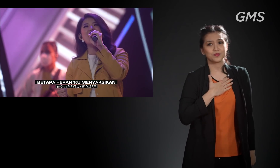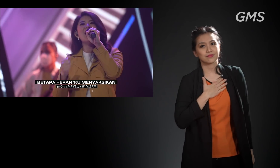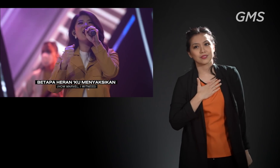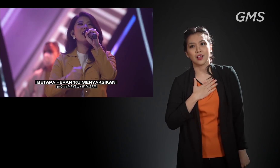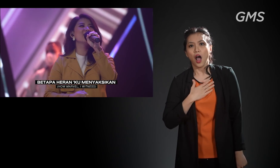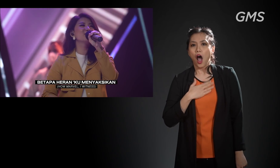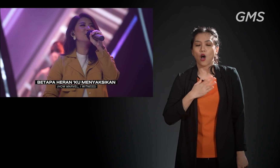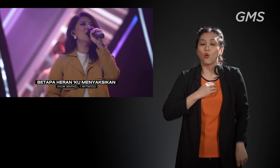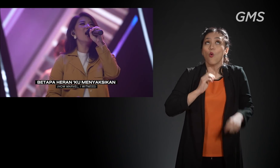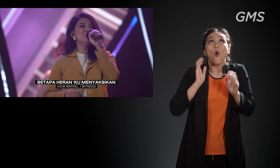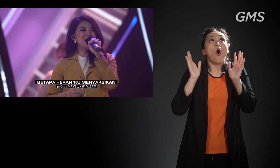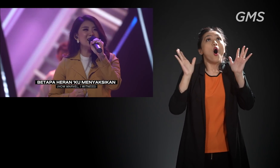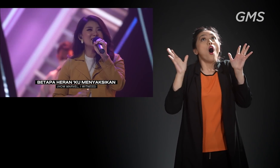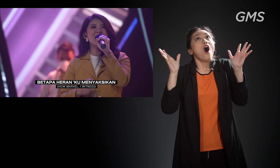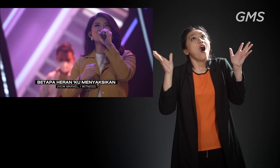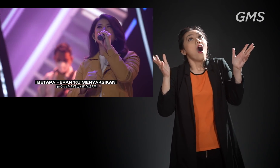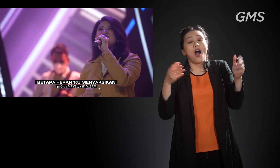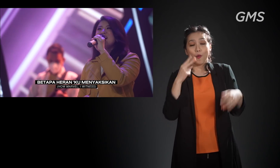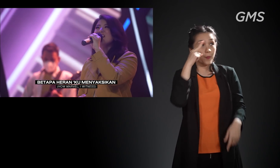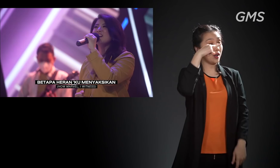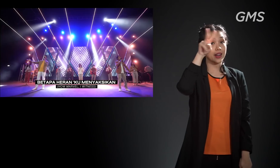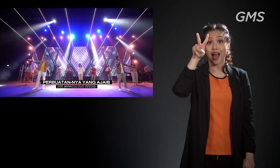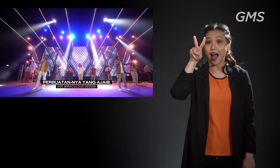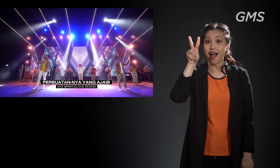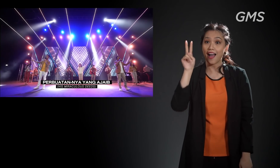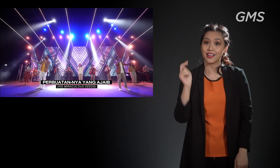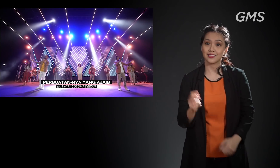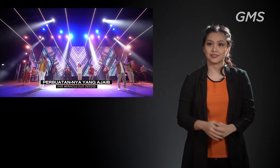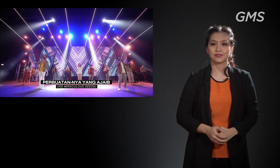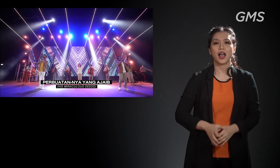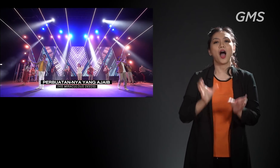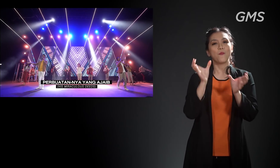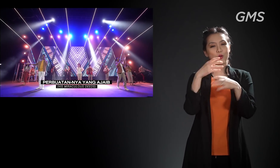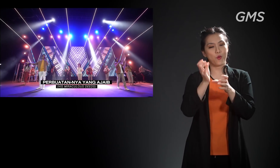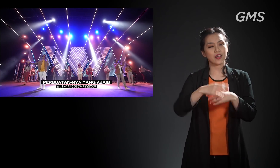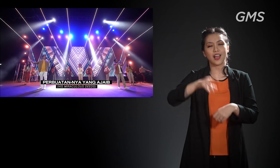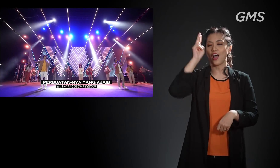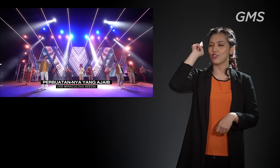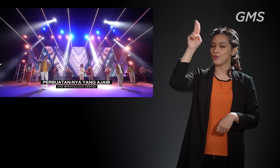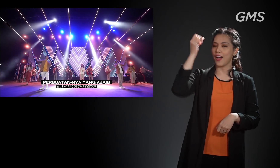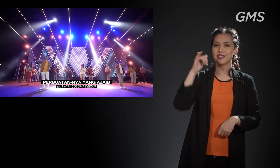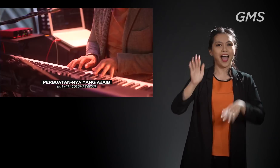Betapa heran ku menyaksikan perbuatannya yang